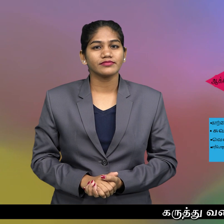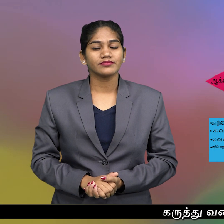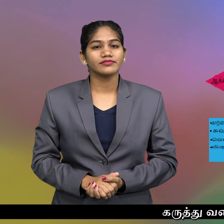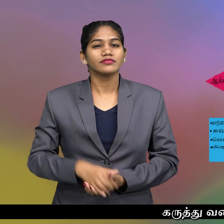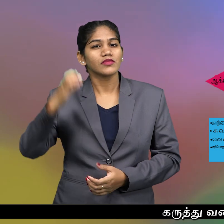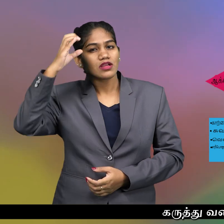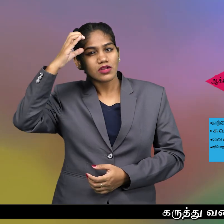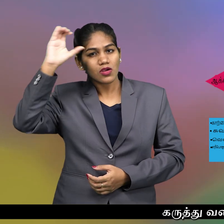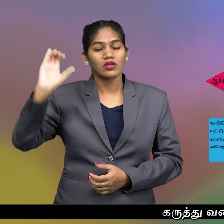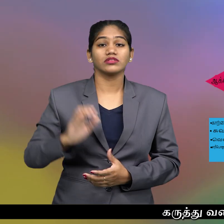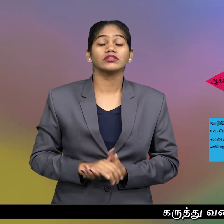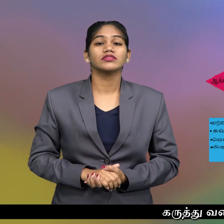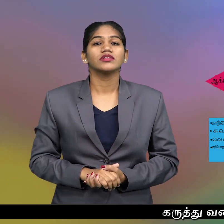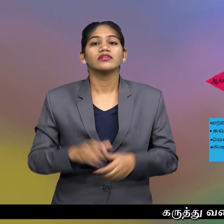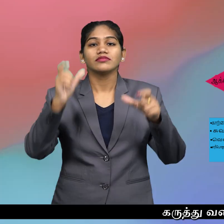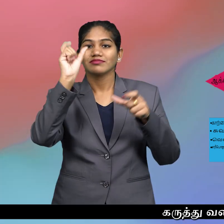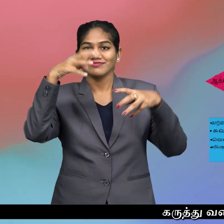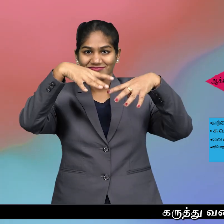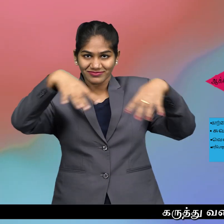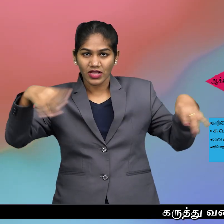கருத்து வரைபடம் 2 காற்றில்